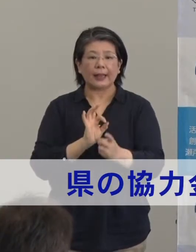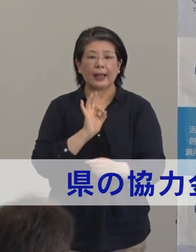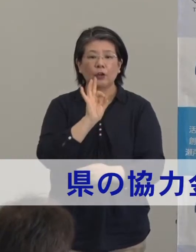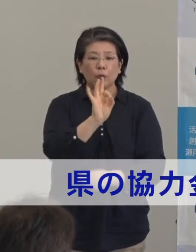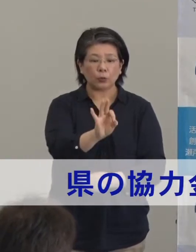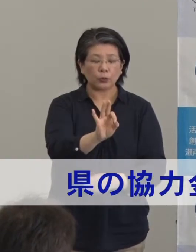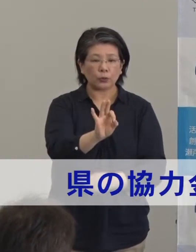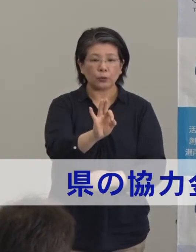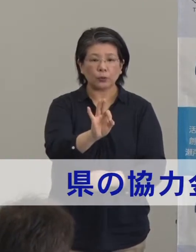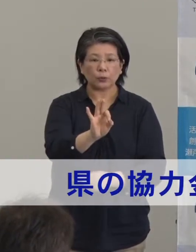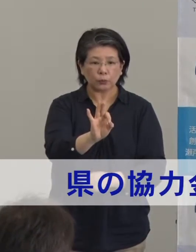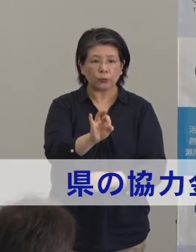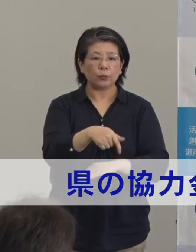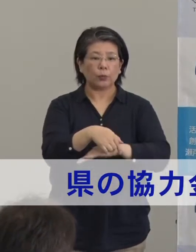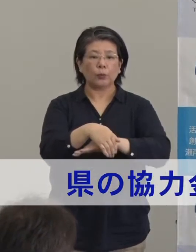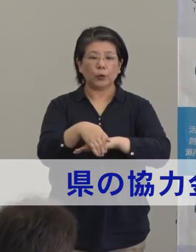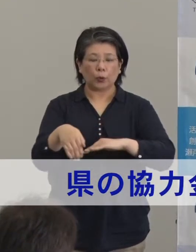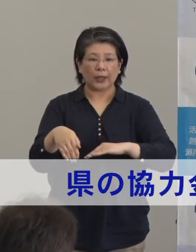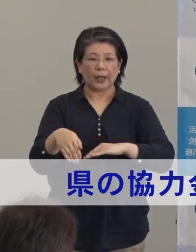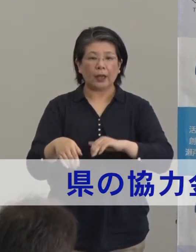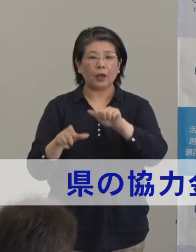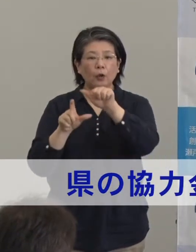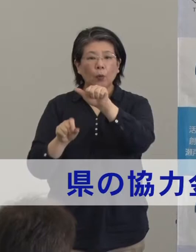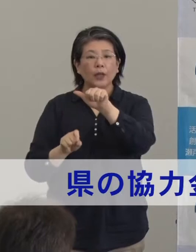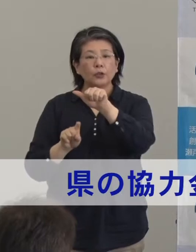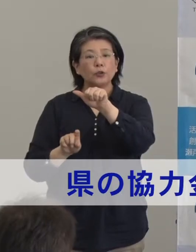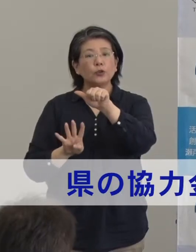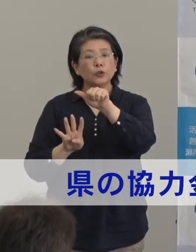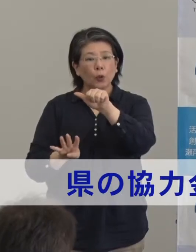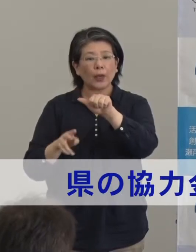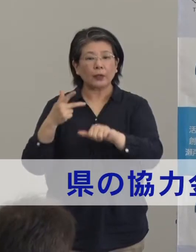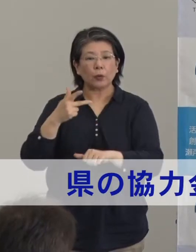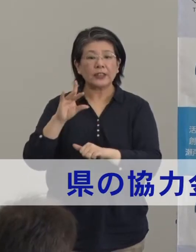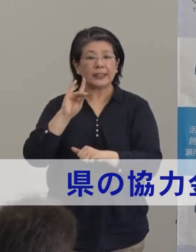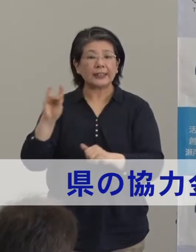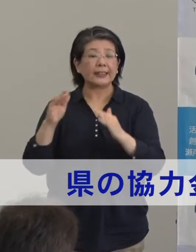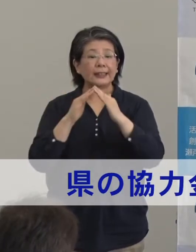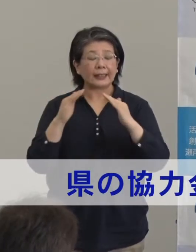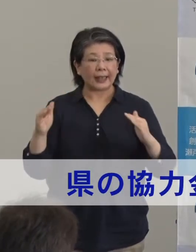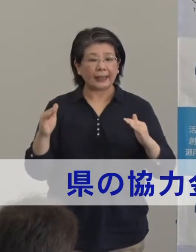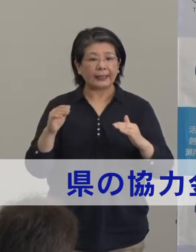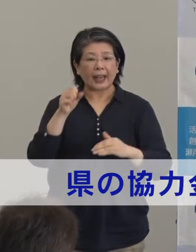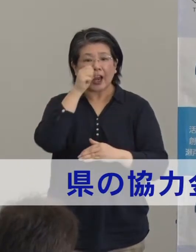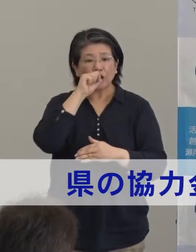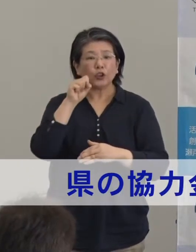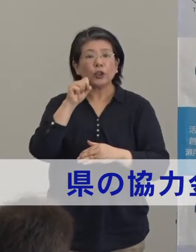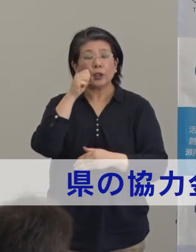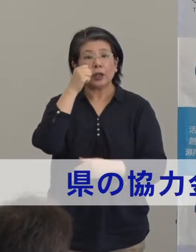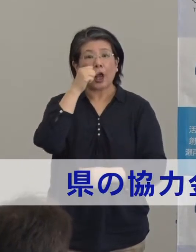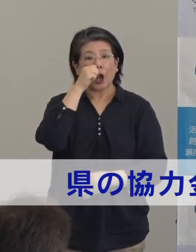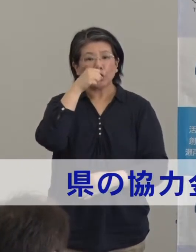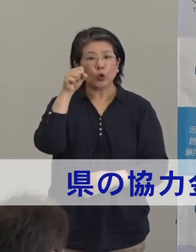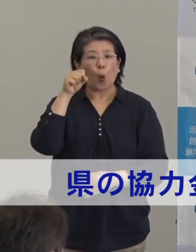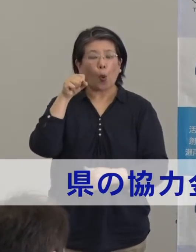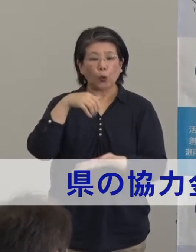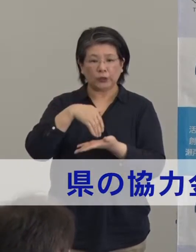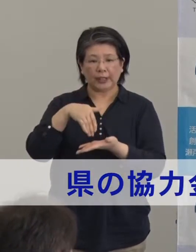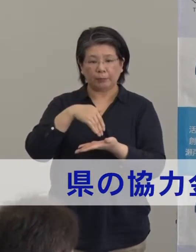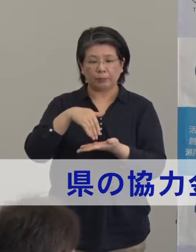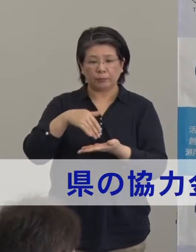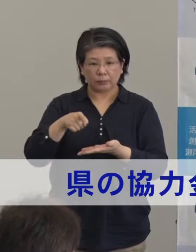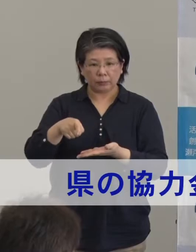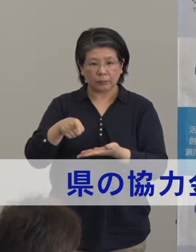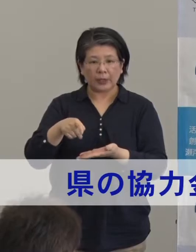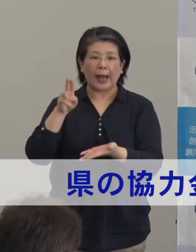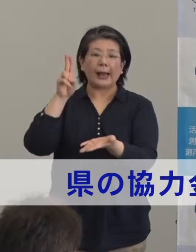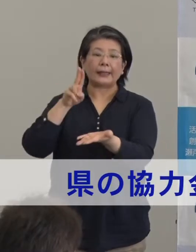ていただいて、14日、15日の市議会で予算が成立いたしますと、すぐ助成手続き等を始めてま